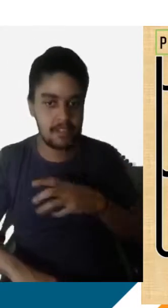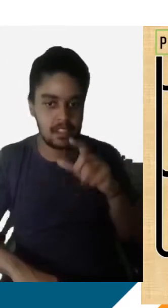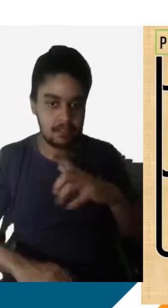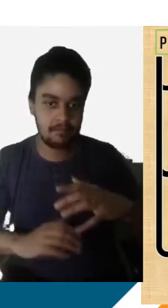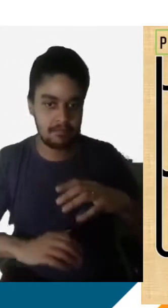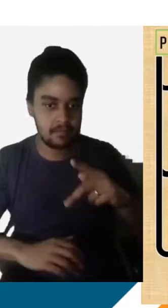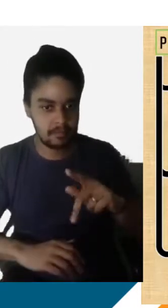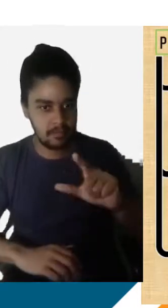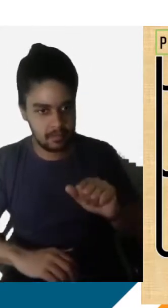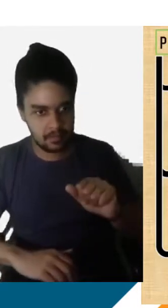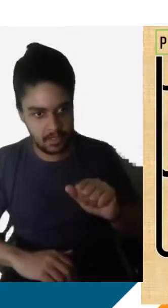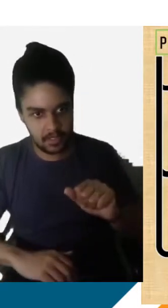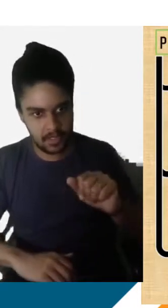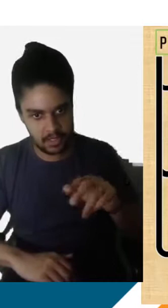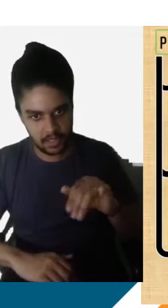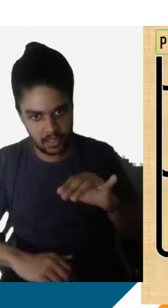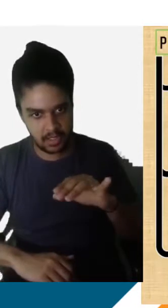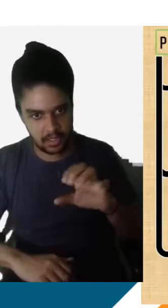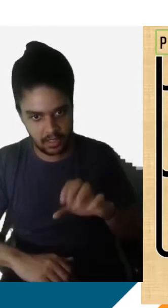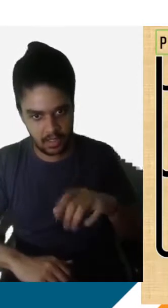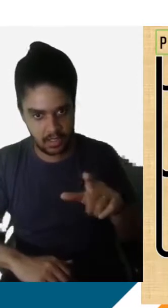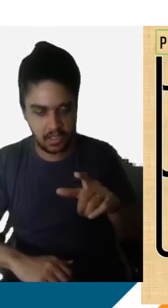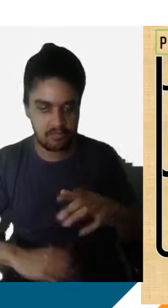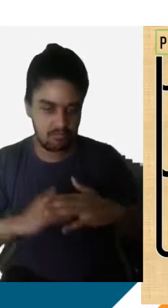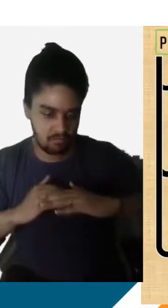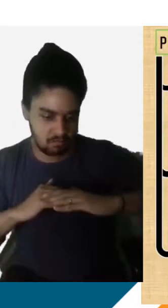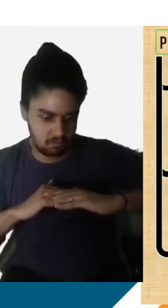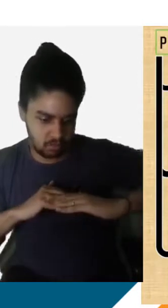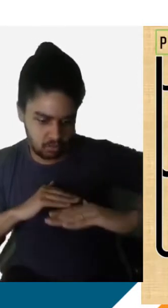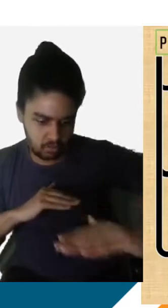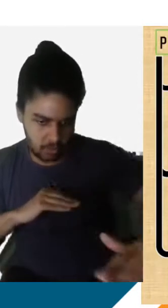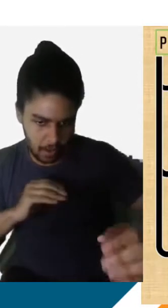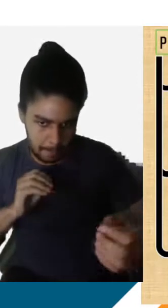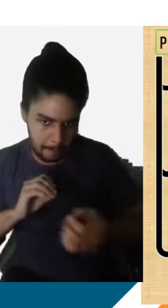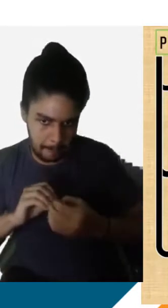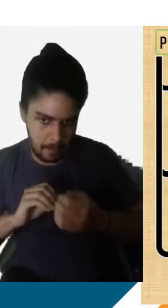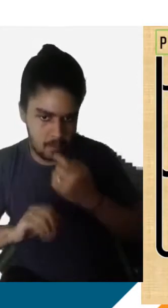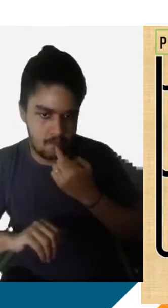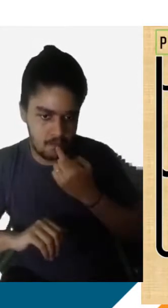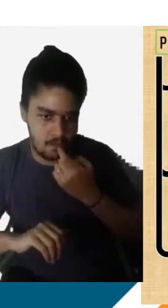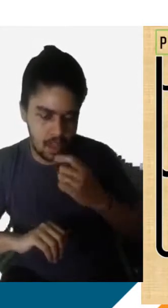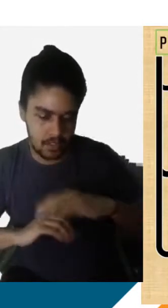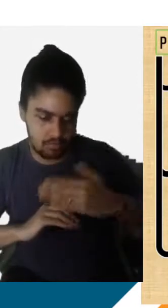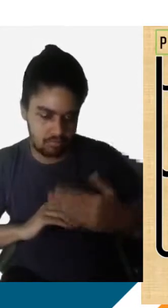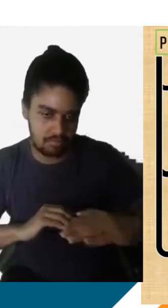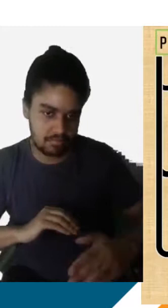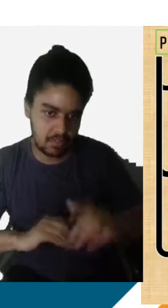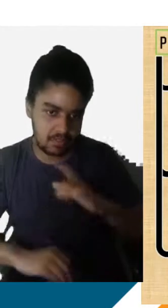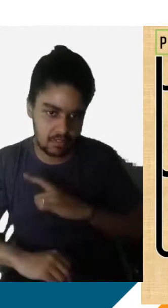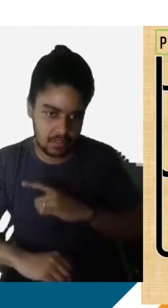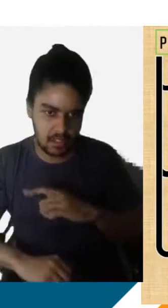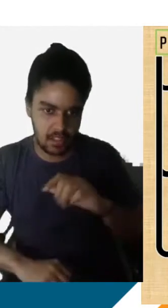são áreas, terrenos planos, muito próximos ao mar e que podem ter algumas